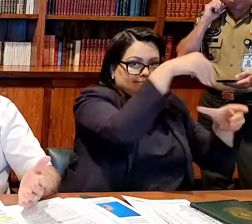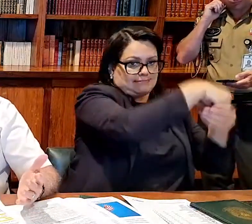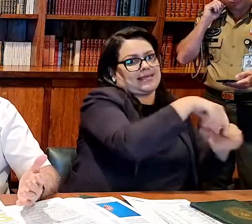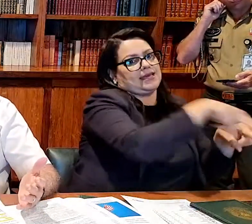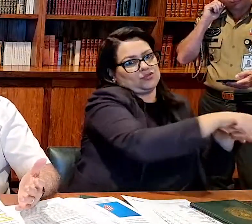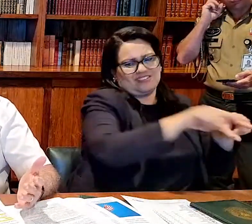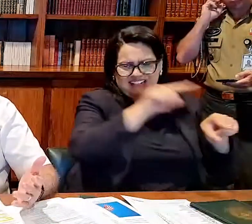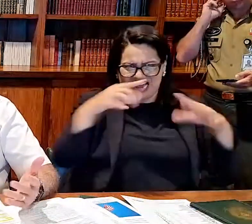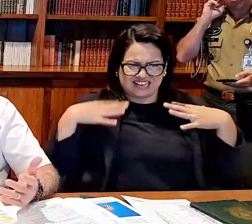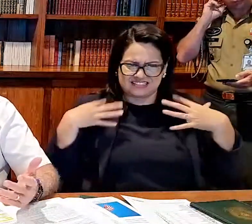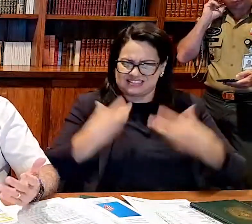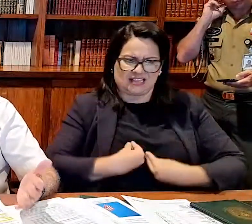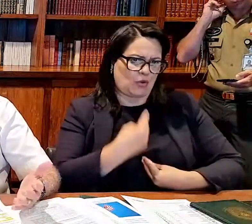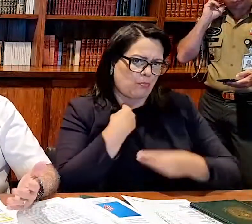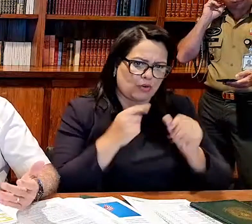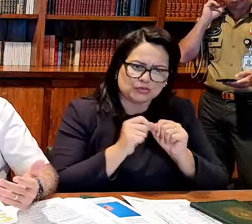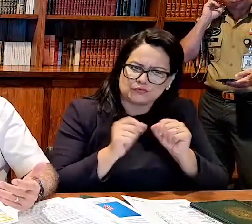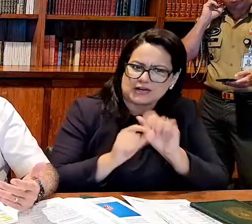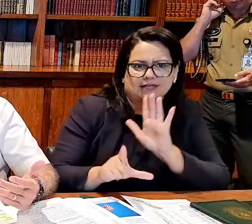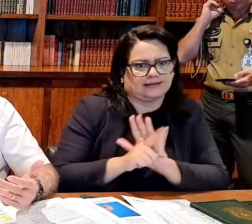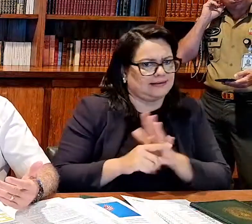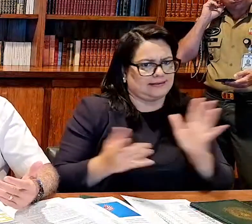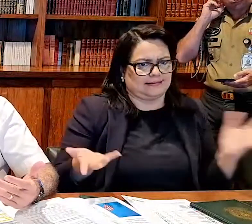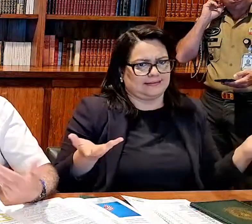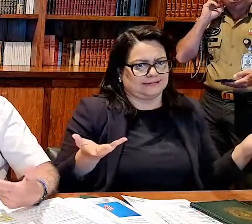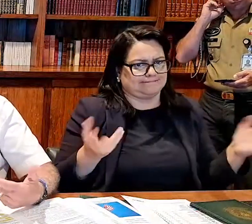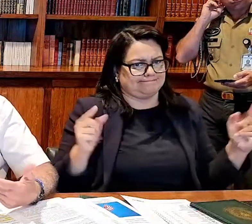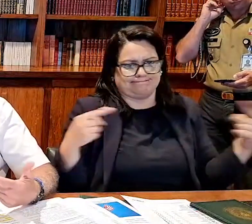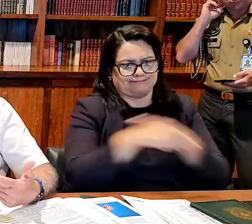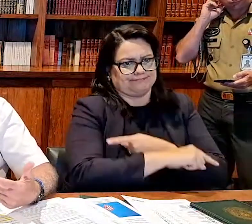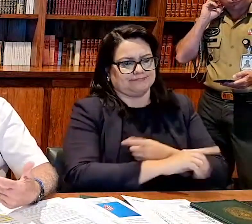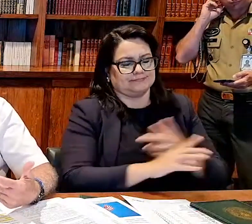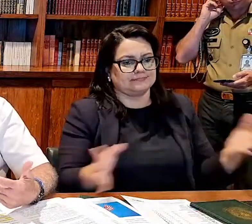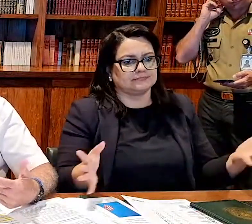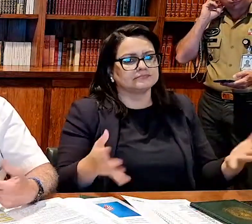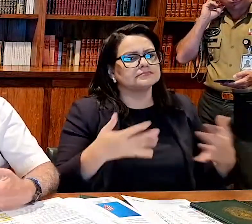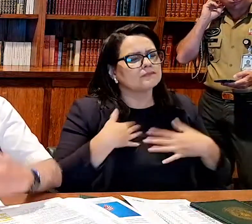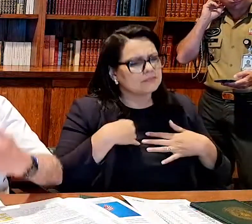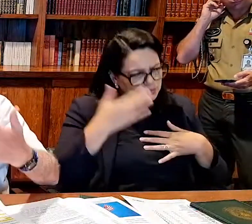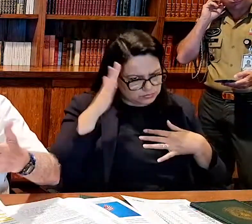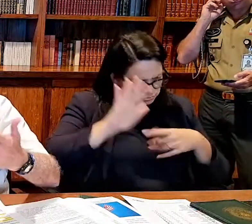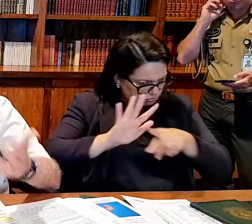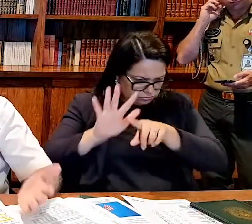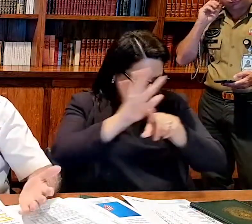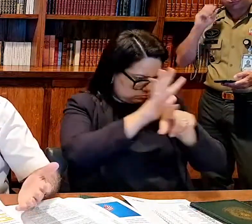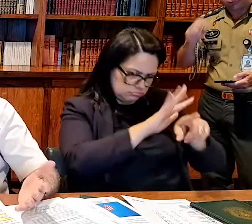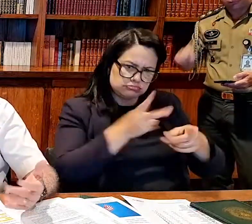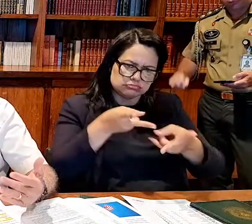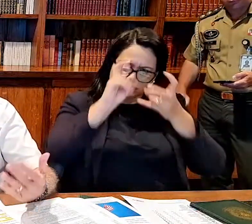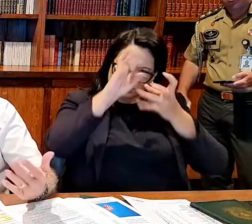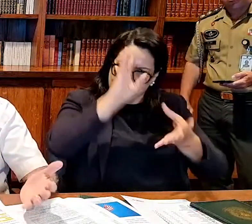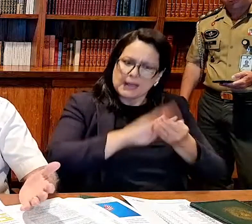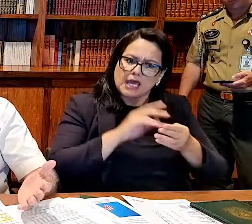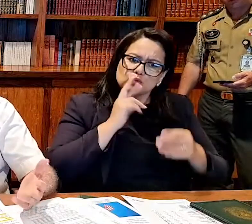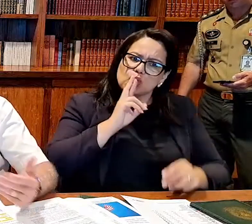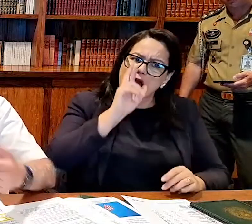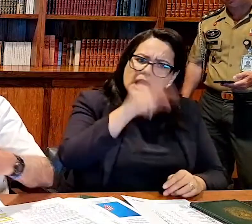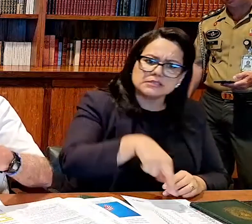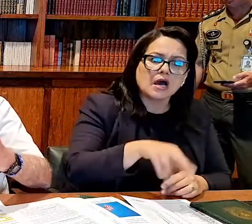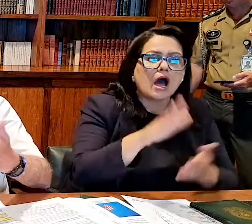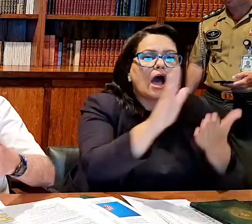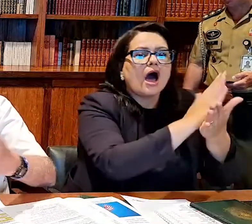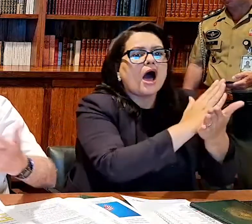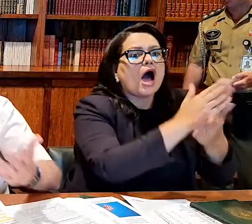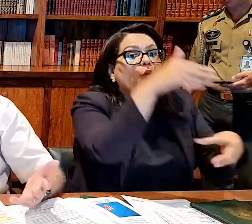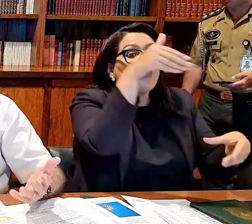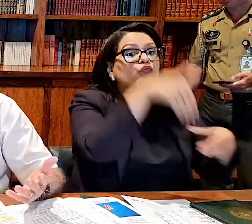E, né, entendo que estamos com a razão. Tenho falado com alguns parlamentares que votaram sim, alguns